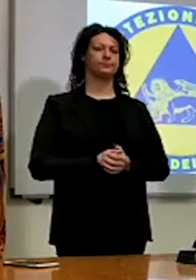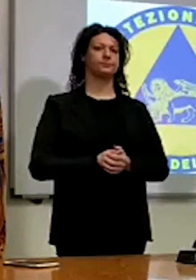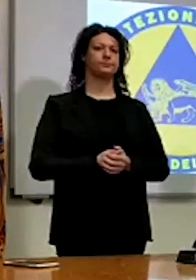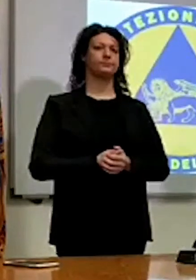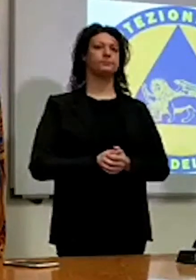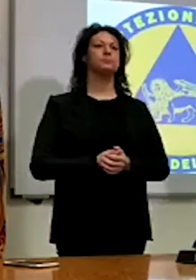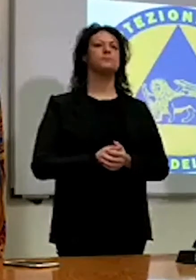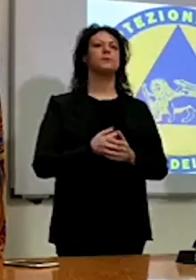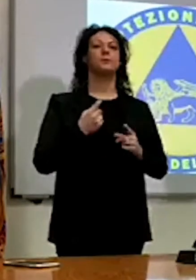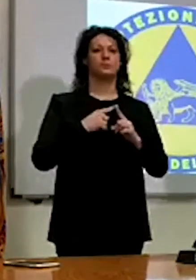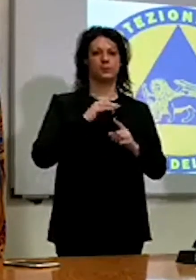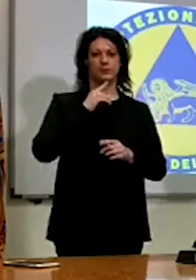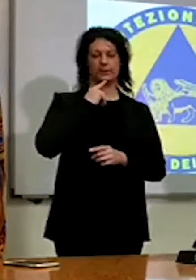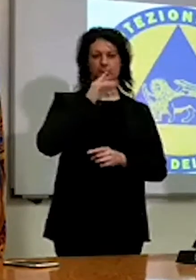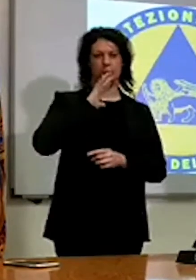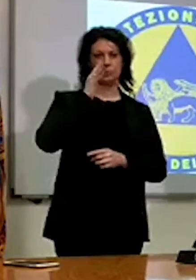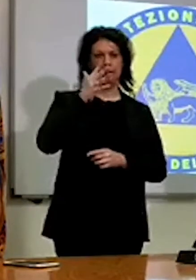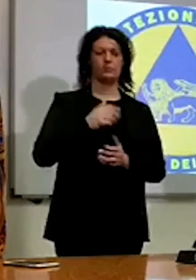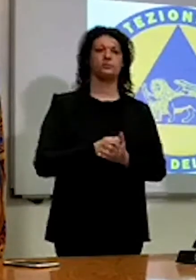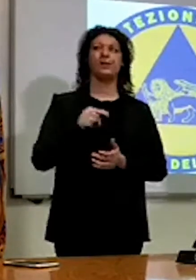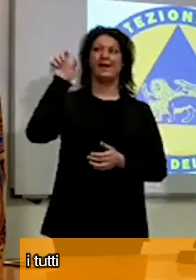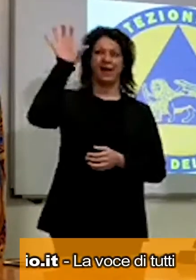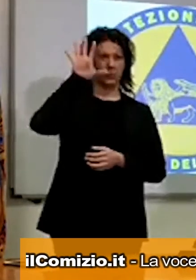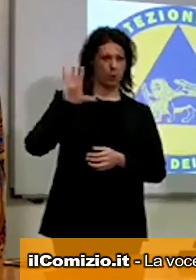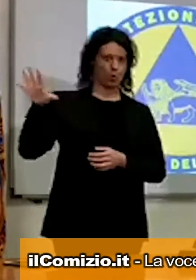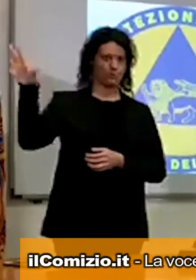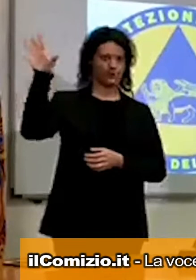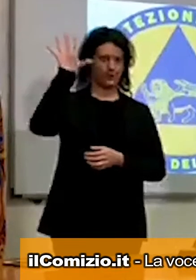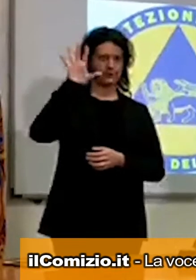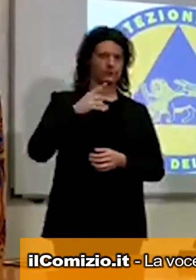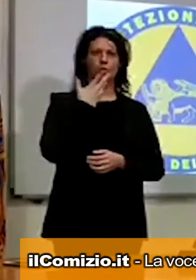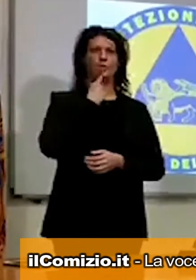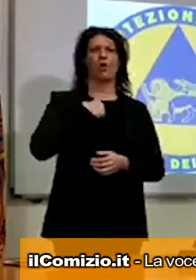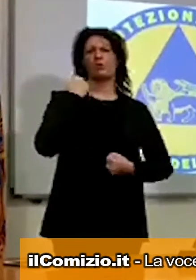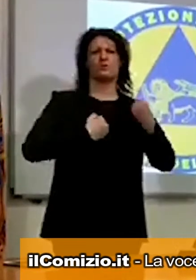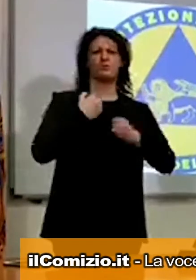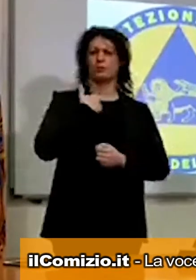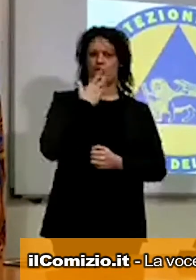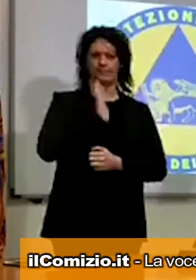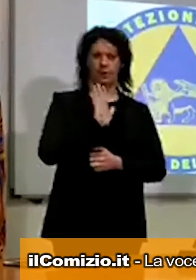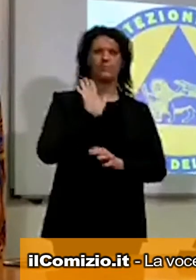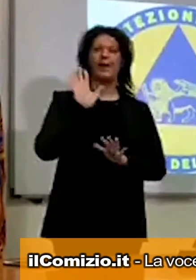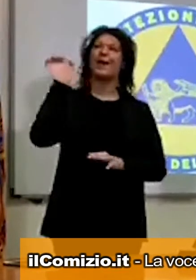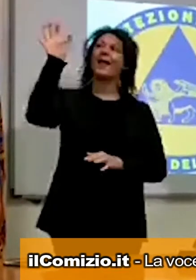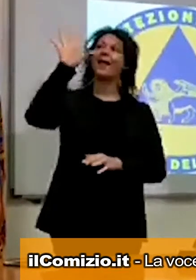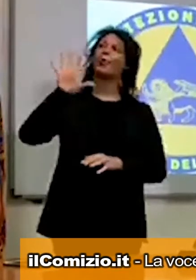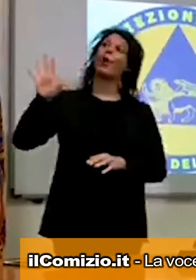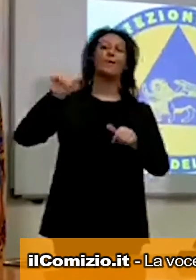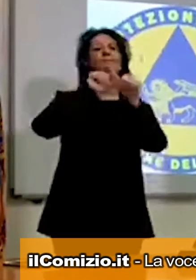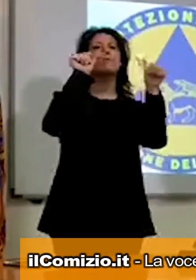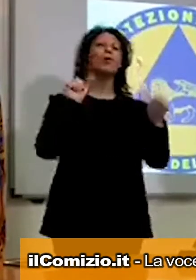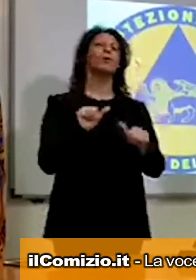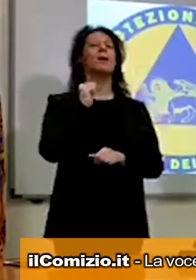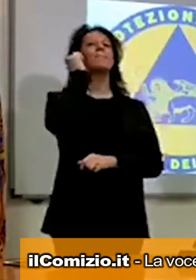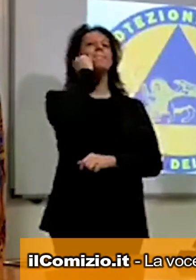l'europa è un altro quello di voler far casino però se l'europa è la madre di tutti